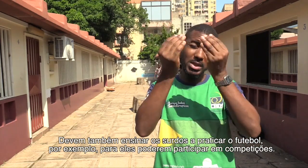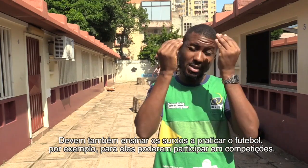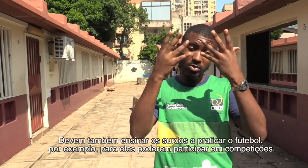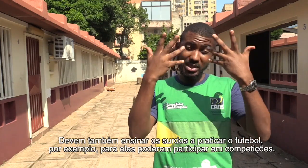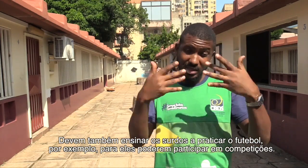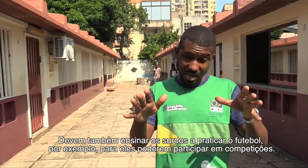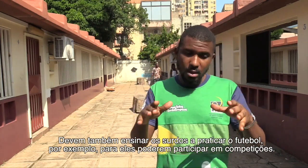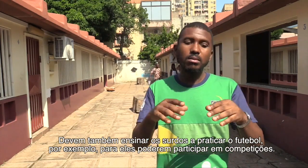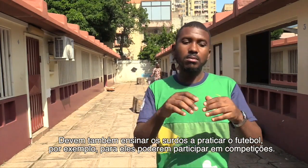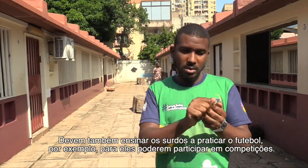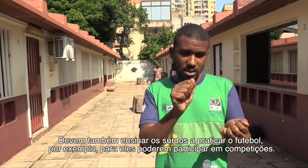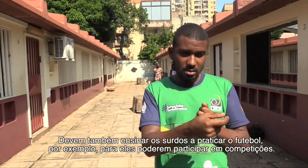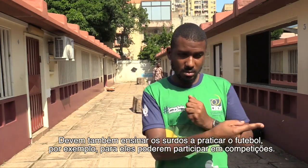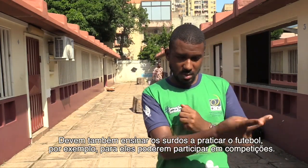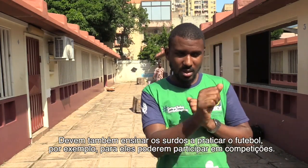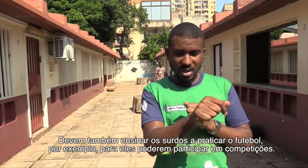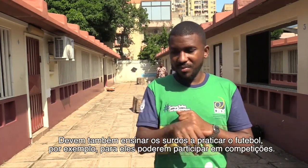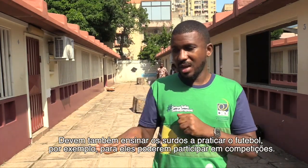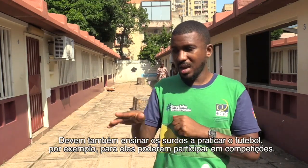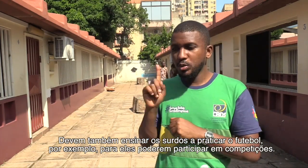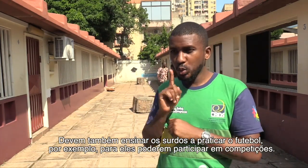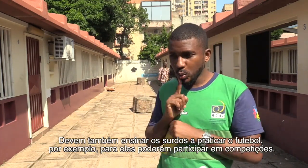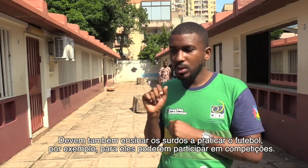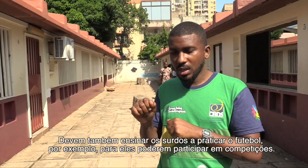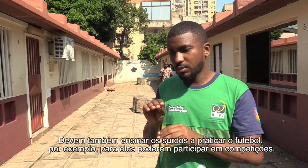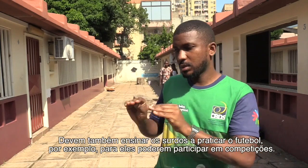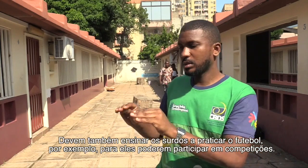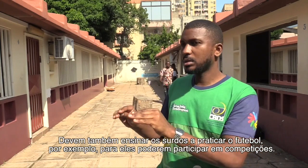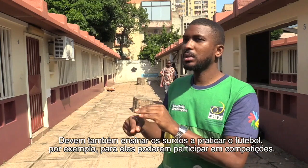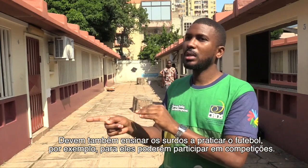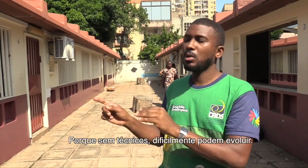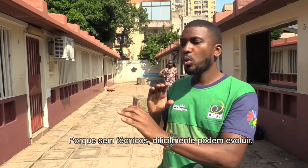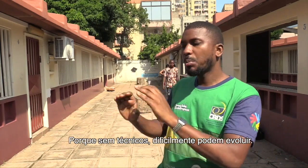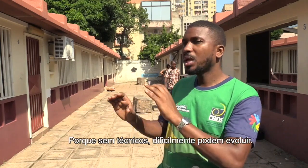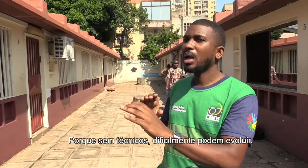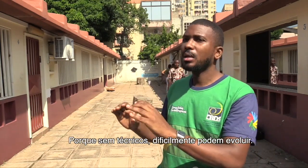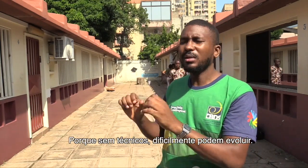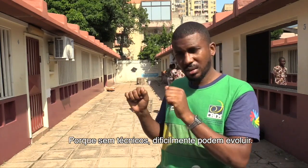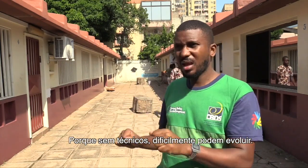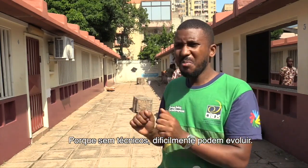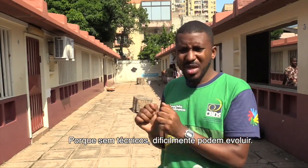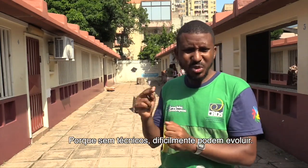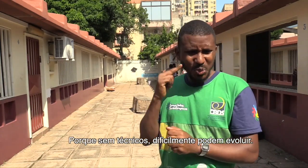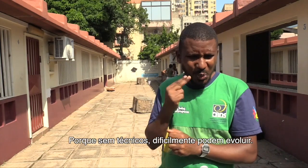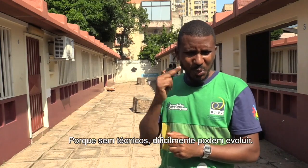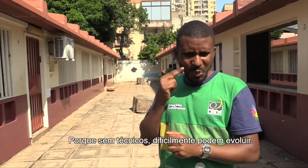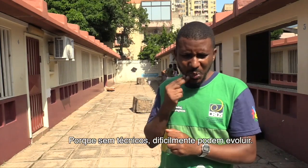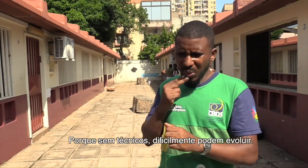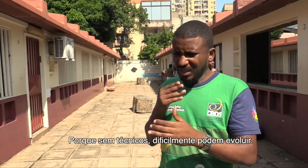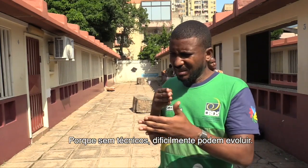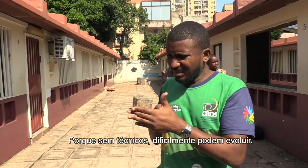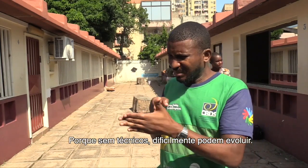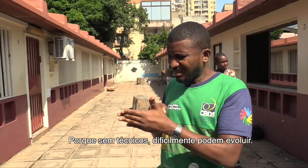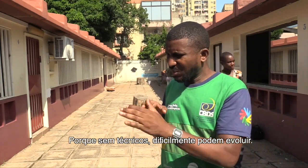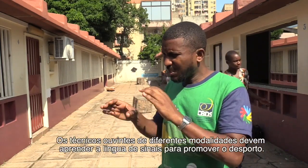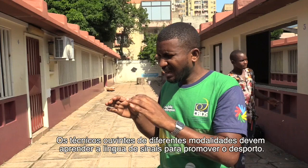futebol, por exemplo, para eles poderem participar em competições. Porque sem técnicos, dificilmente podem